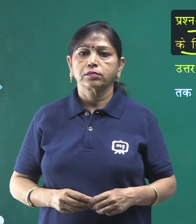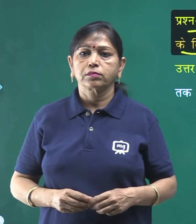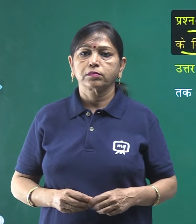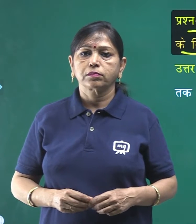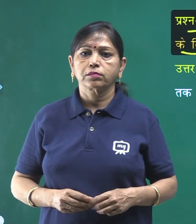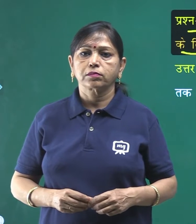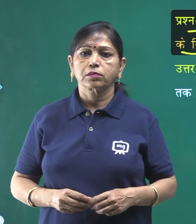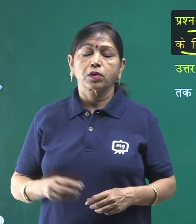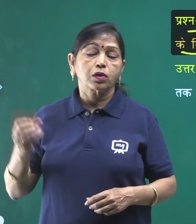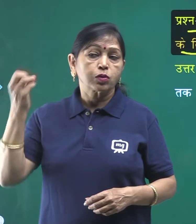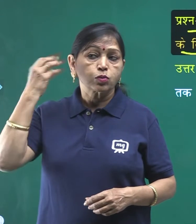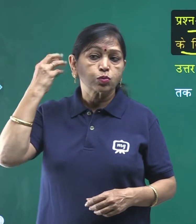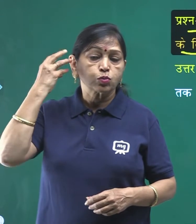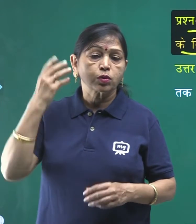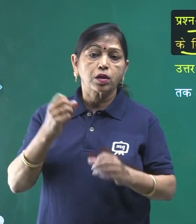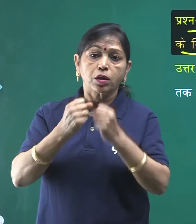श्रव्यता प्रयास क्या है।